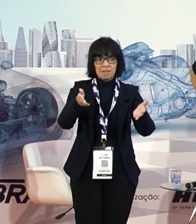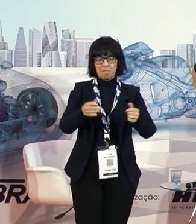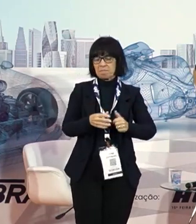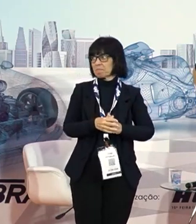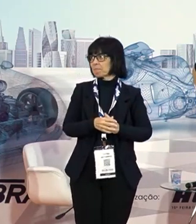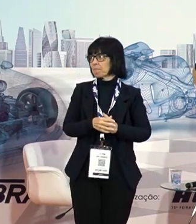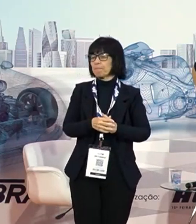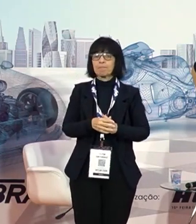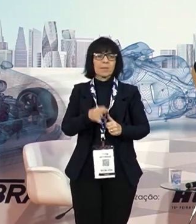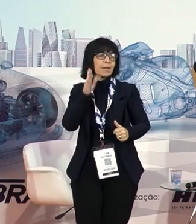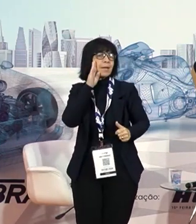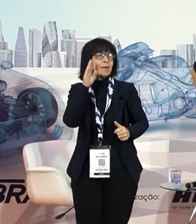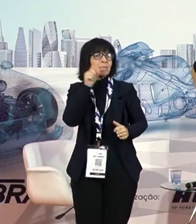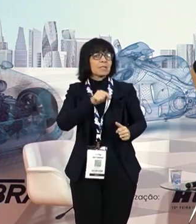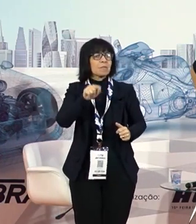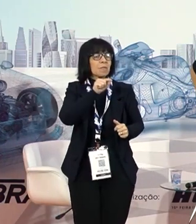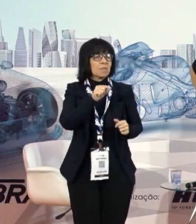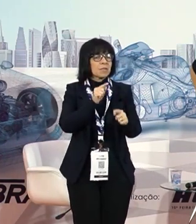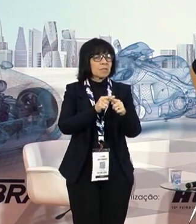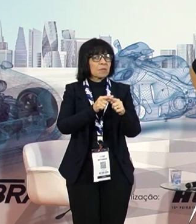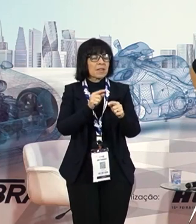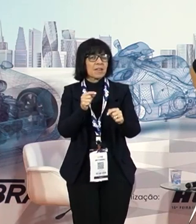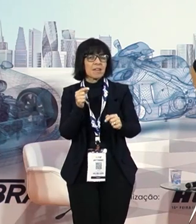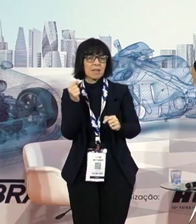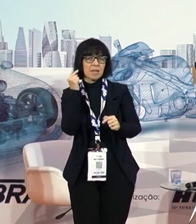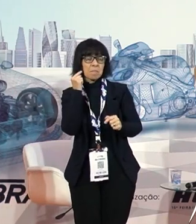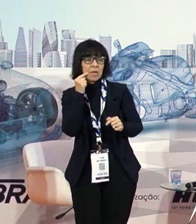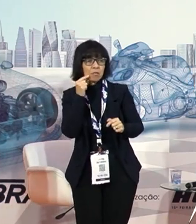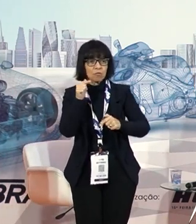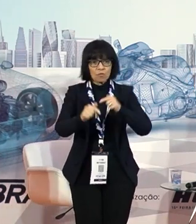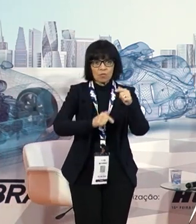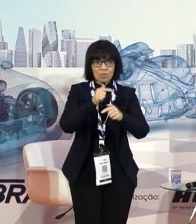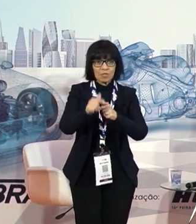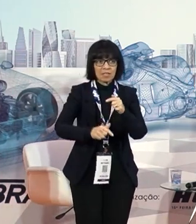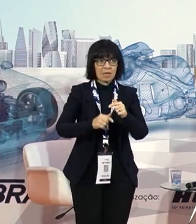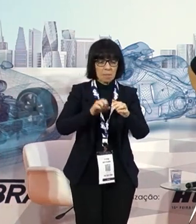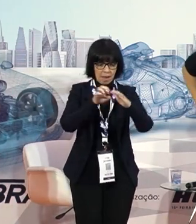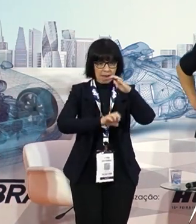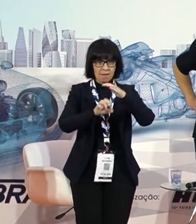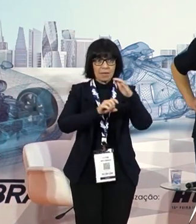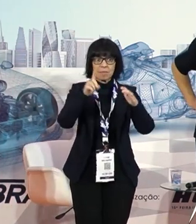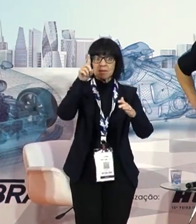principalmente para os surdos que trabalham aqui na DeFi esses surdos que trabalham aqui